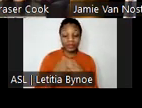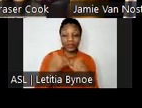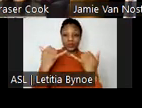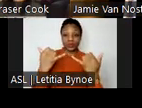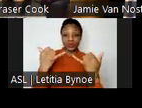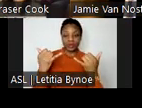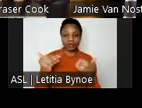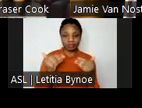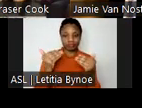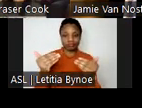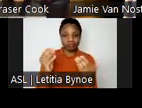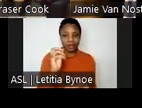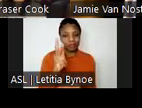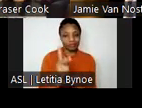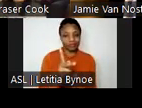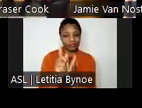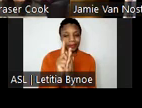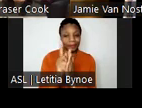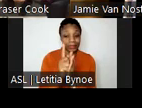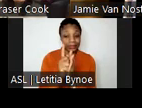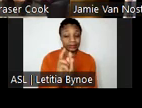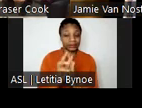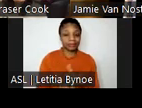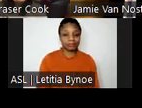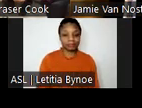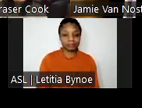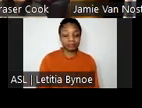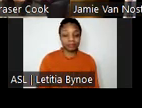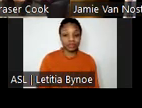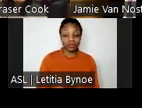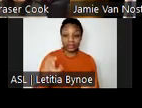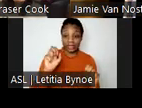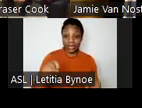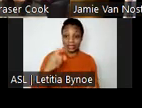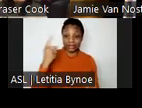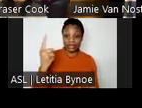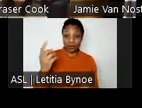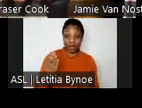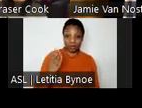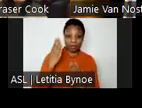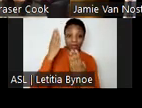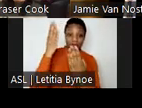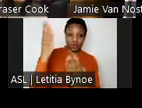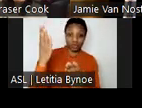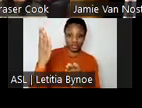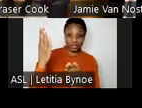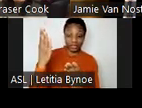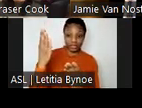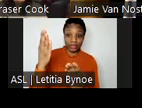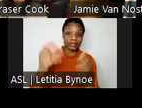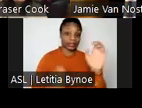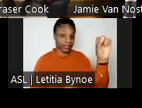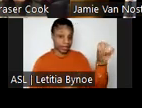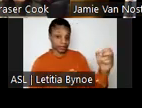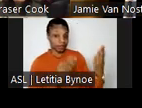y creo que voy a pasar aquí aprobemos las actas puedo hacer un pedimento para